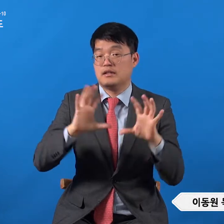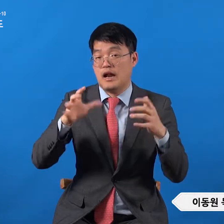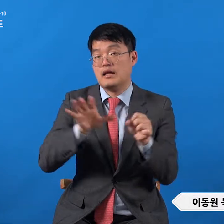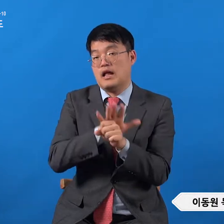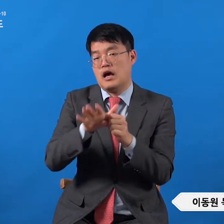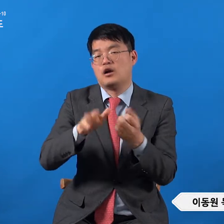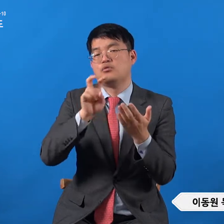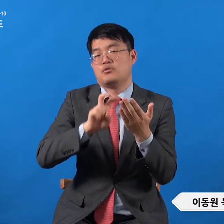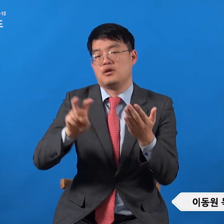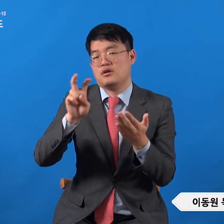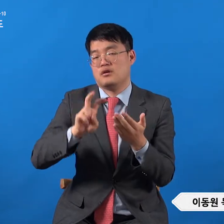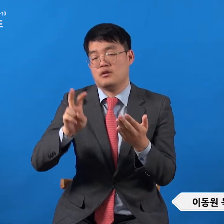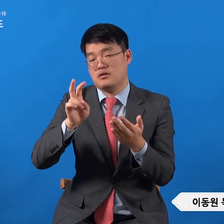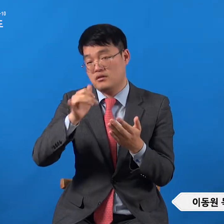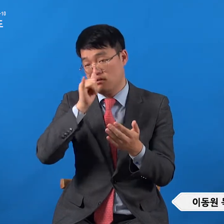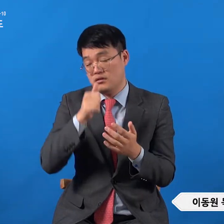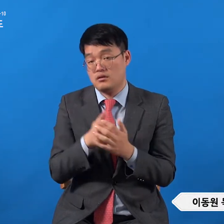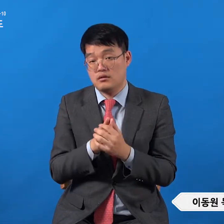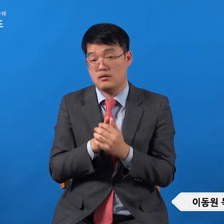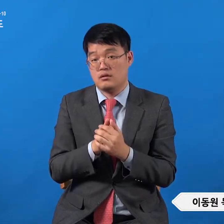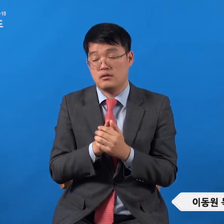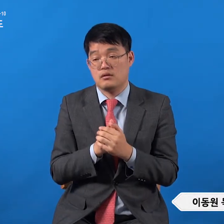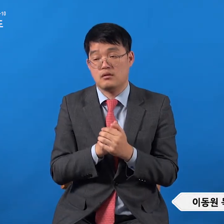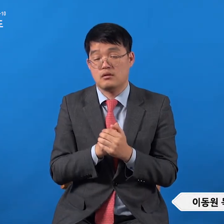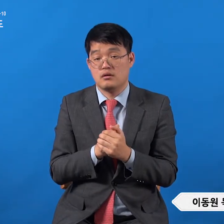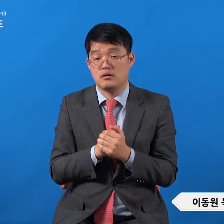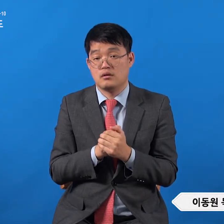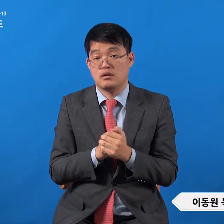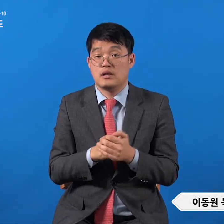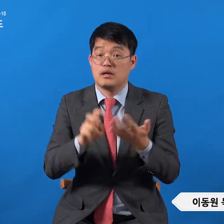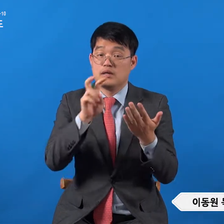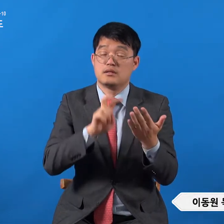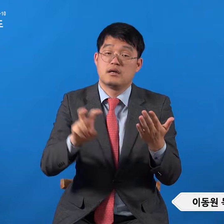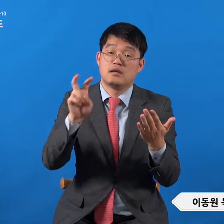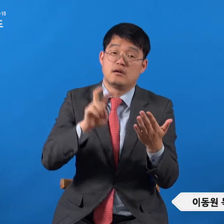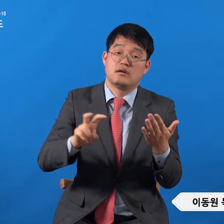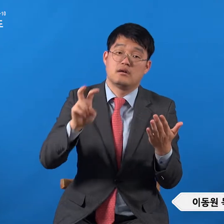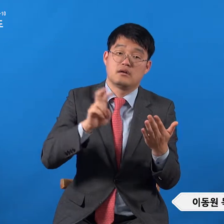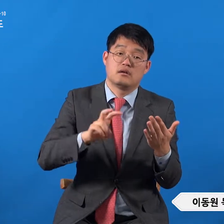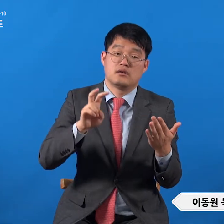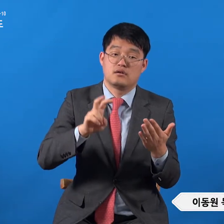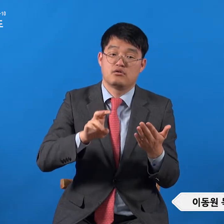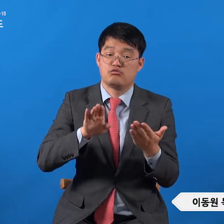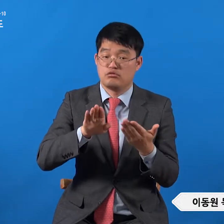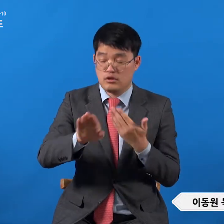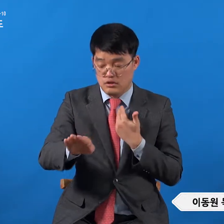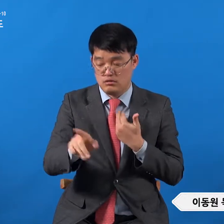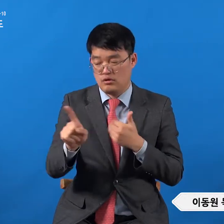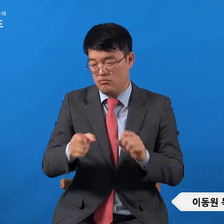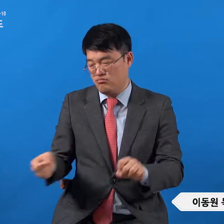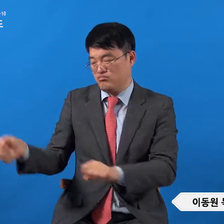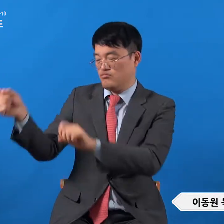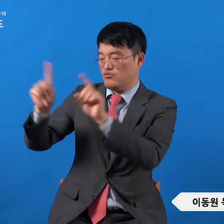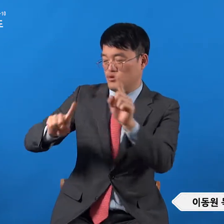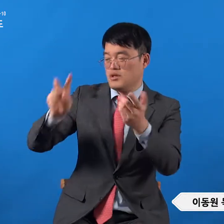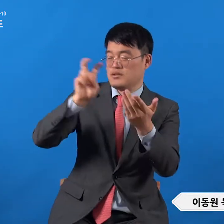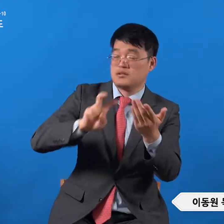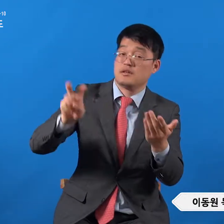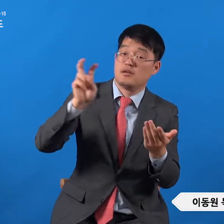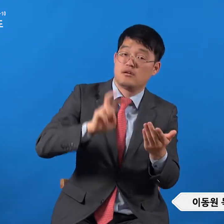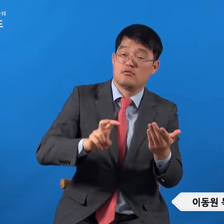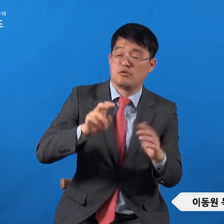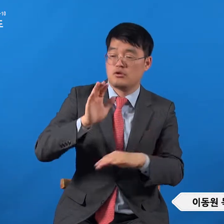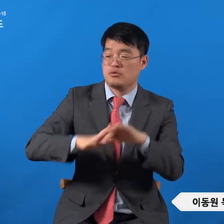이 곡조로 불렀어요. 조금 후에는 이 찬송은 최고의 부흥의 찬양. 우리가 부흥회를 열